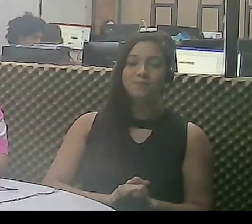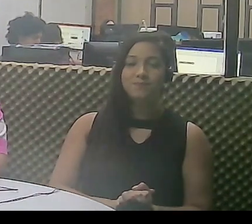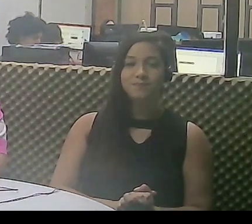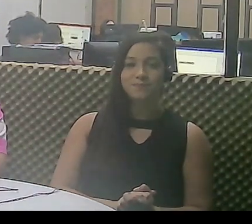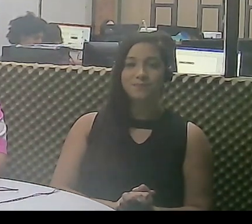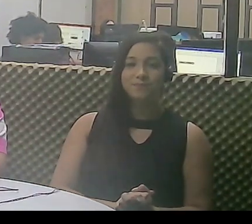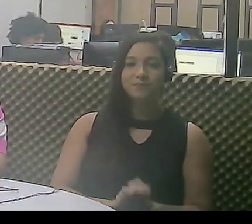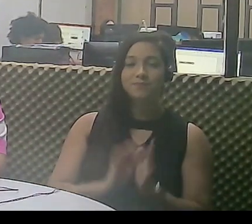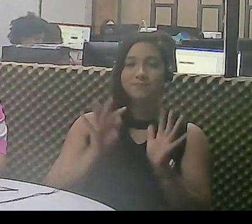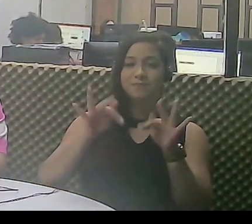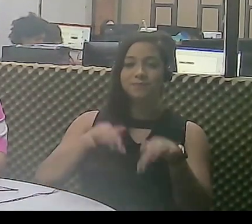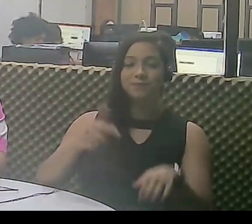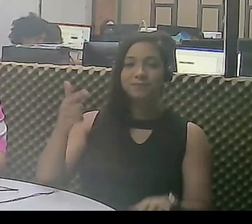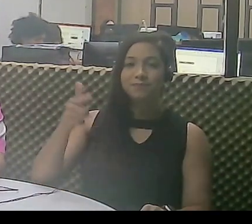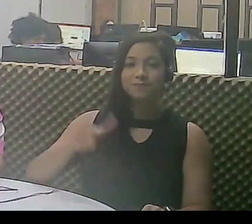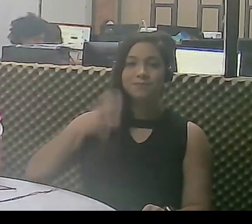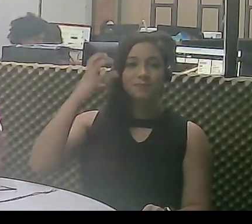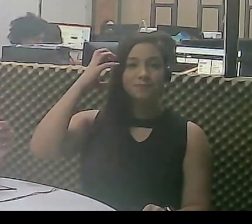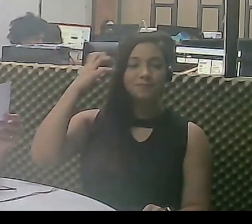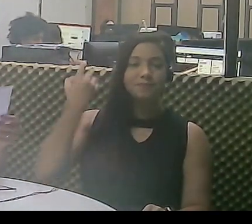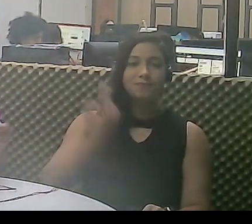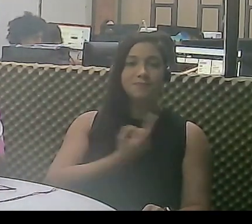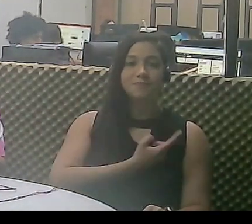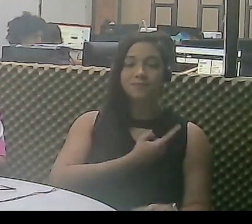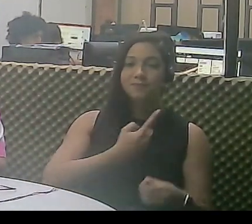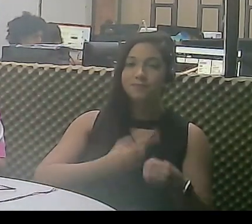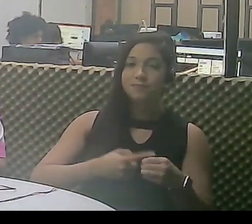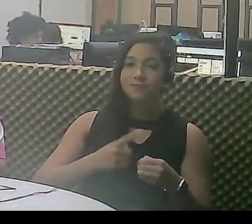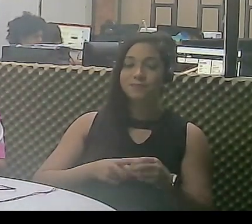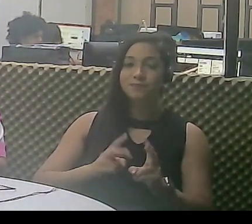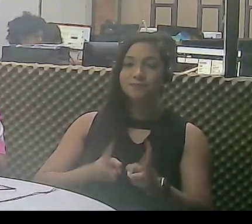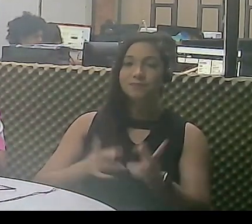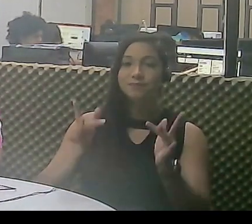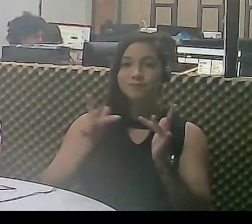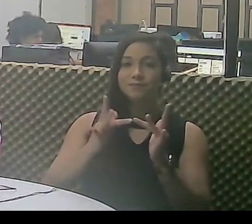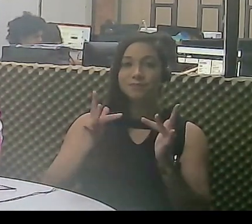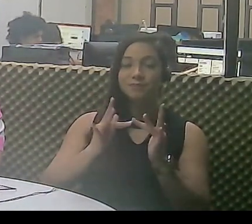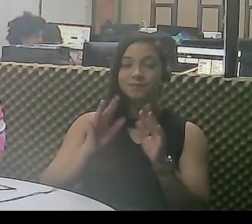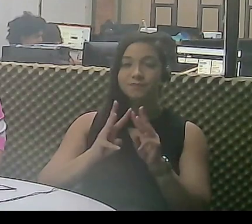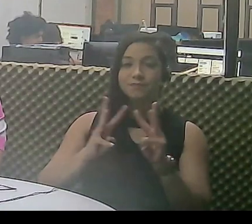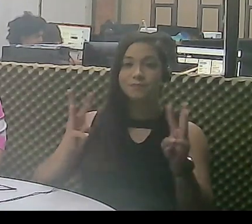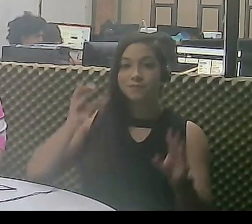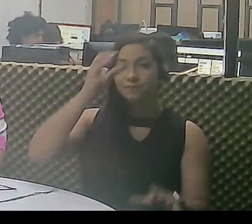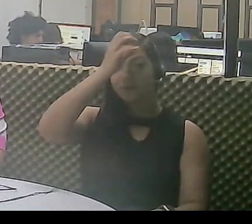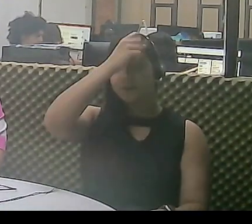próxima. Fica por aqui mais uma edição do programa da Rádio Nossa Cidade.